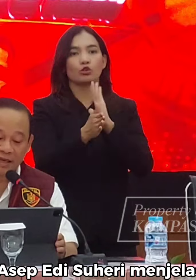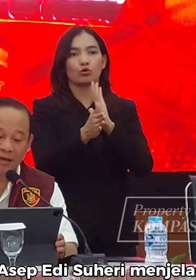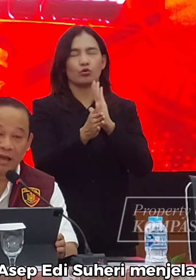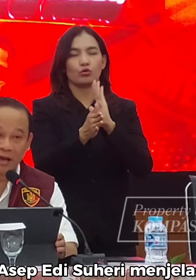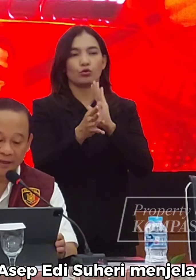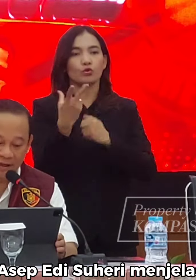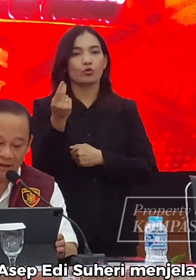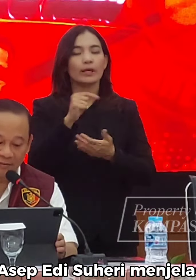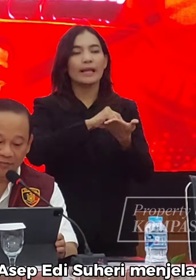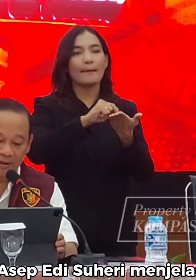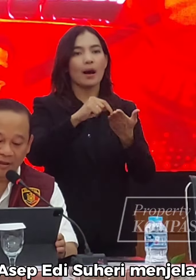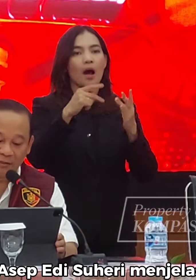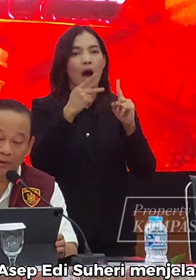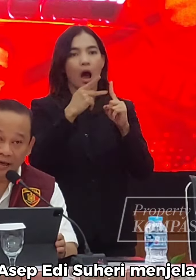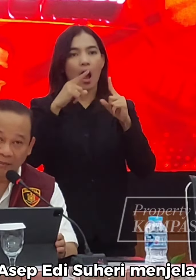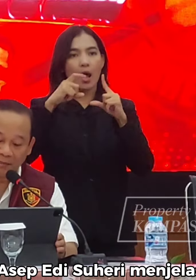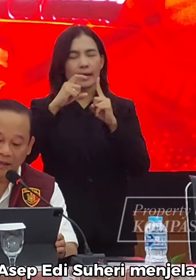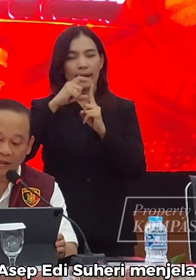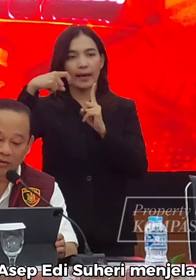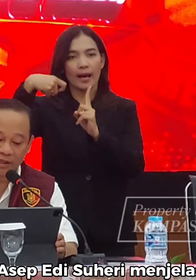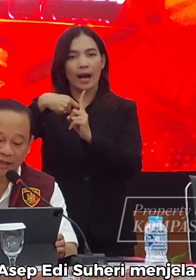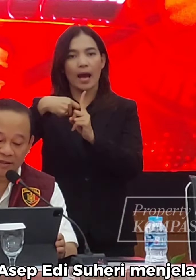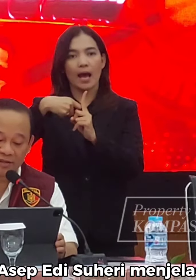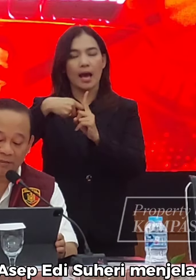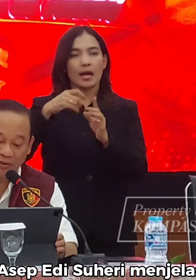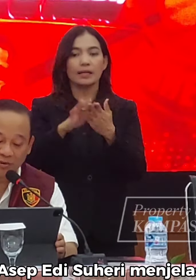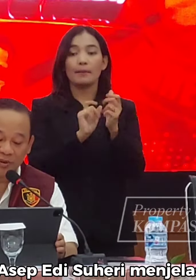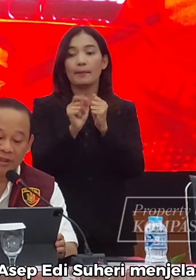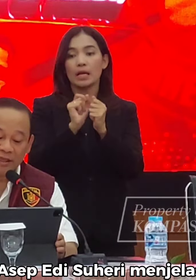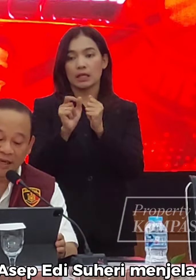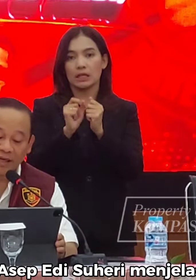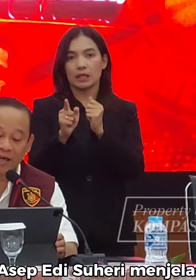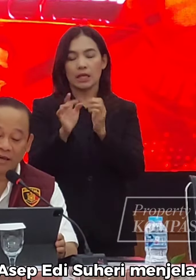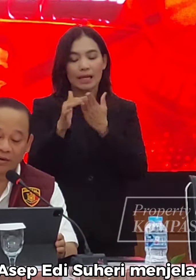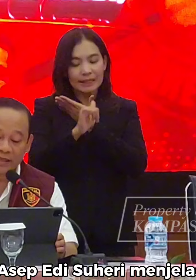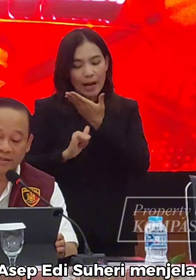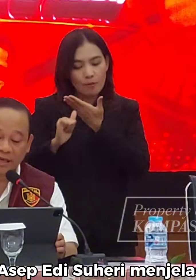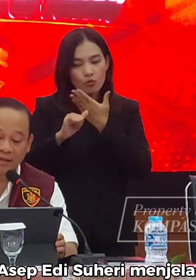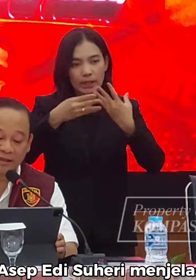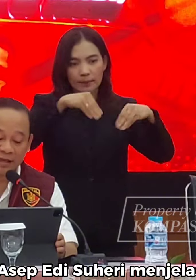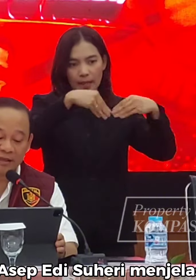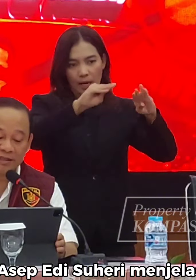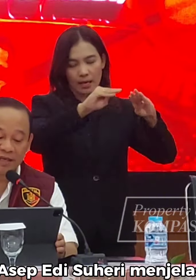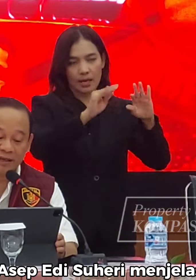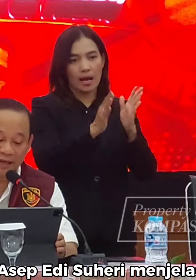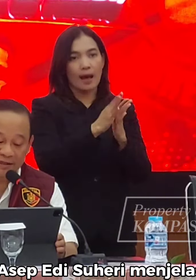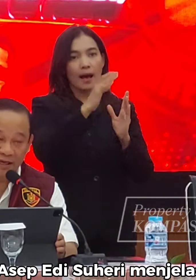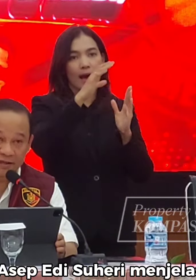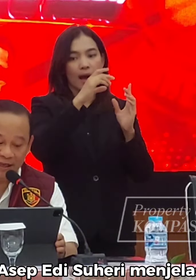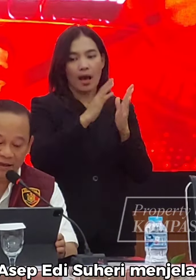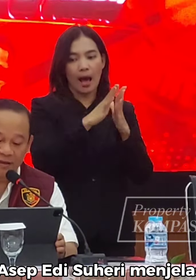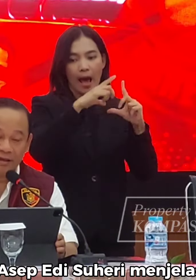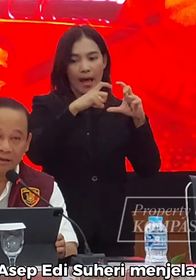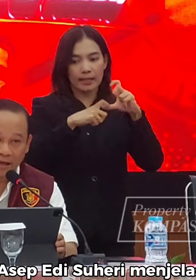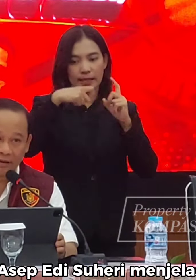berinisial hdk yang merupakan pemilik narkotika jenis sabu yang diadarkan oleh tsk denganal d